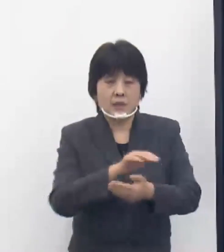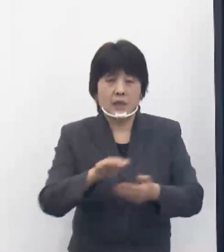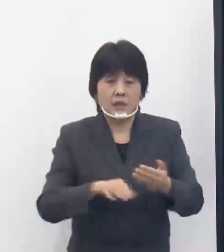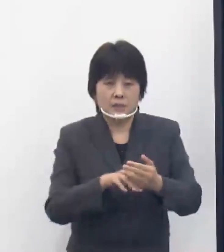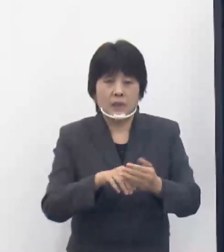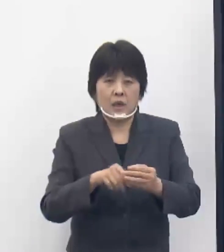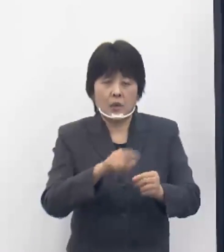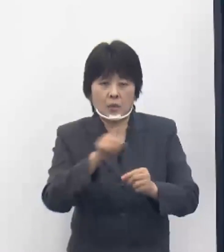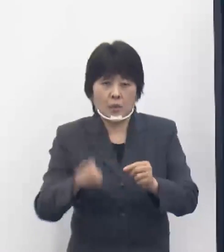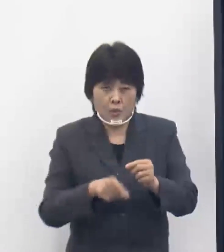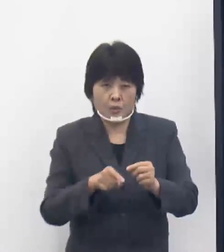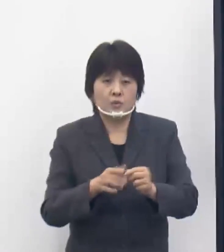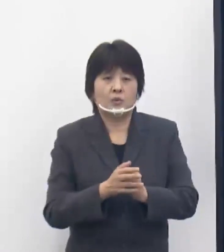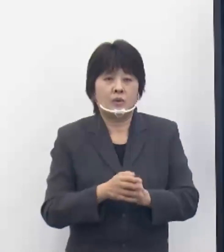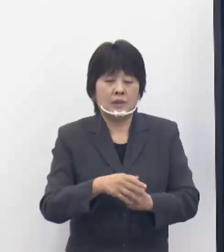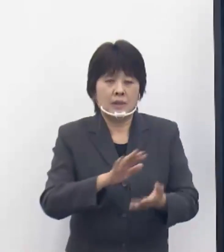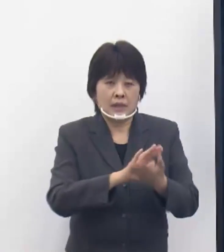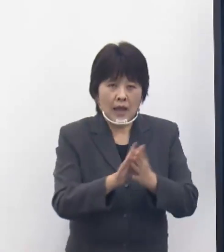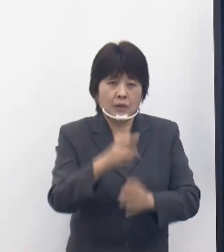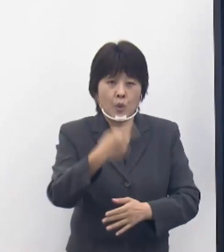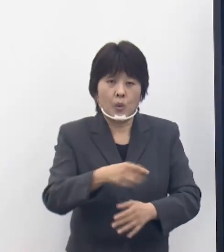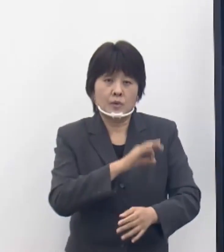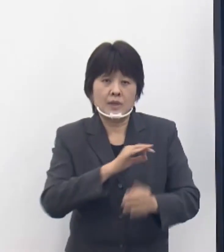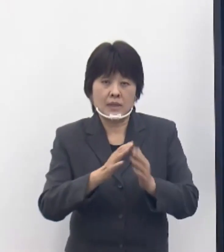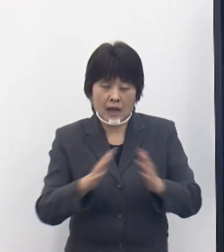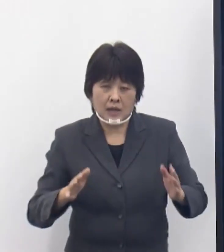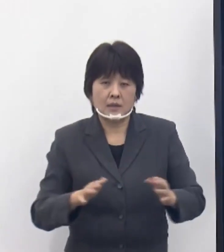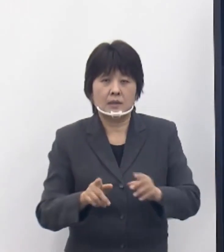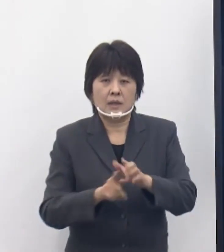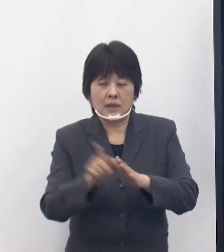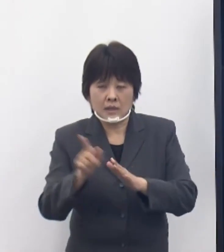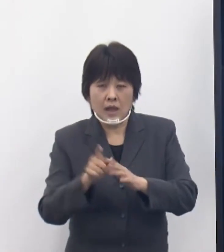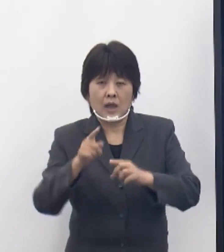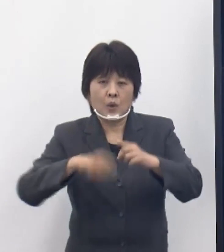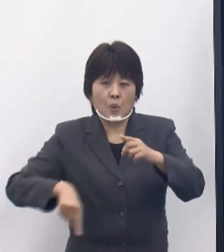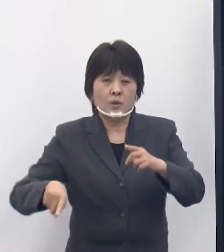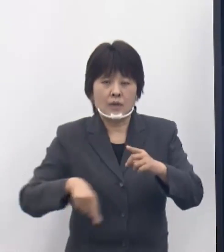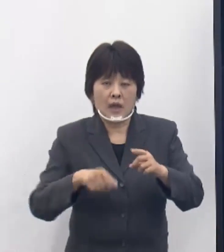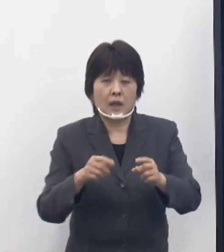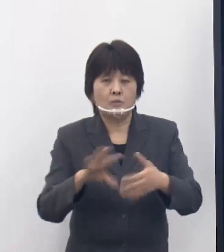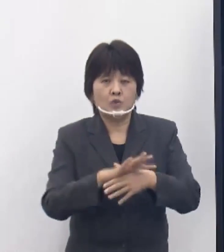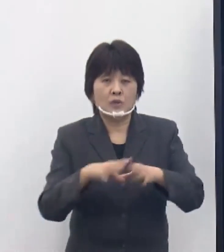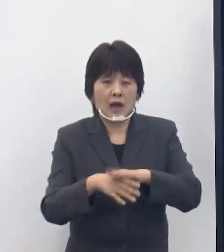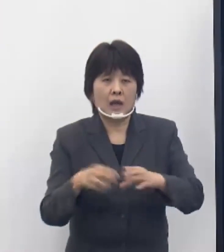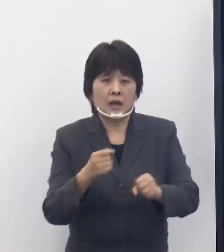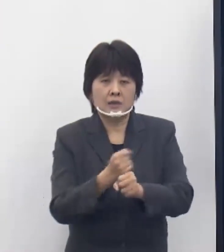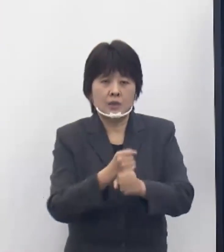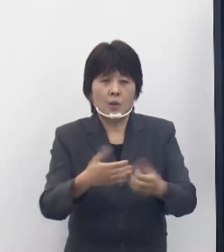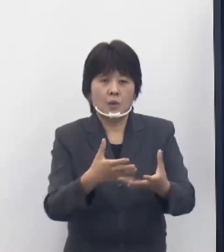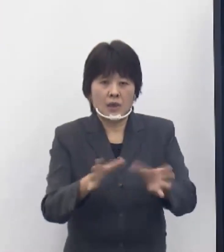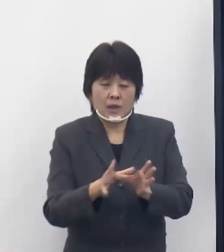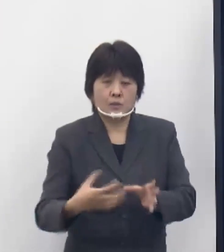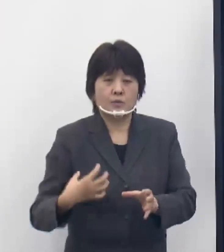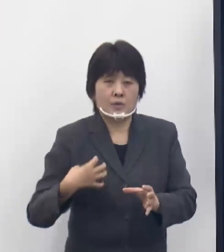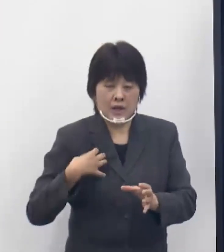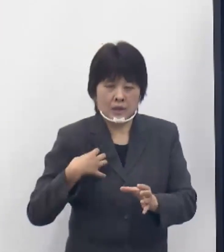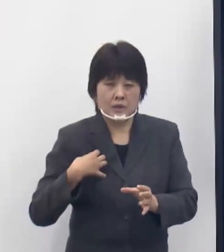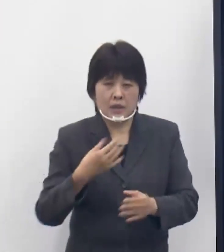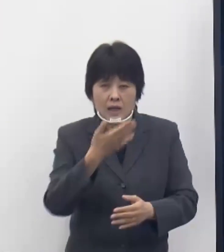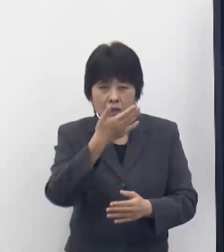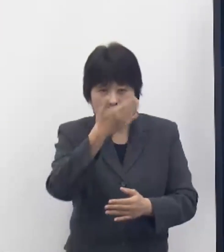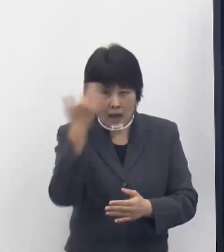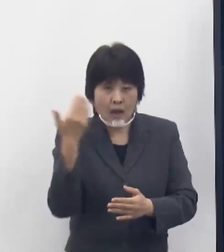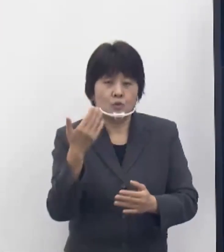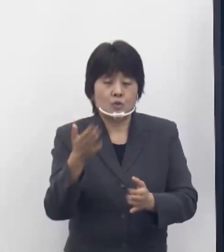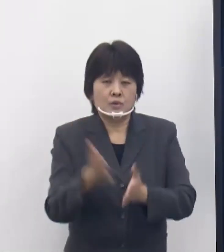局、県教育委員会、 NHK 厚生文化事業団の主催によりまして、ヤングケアラ